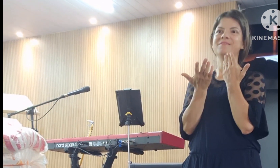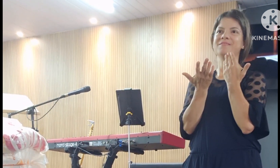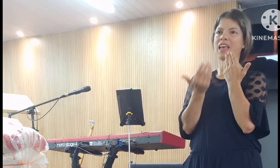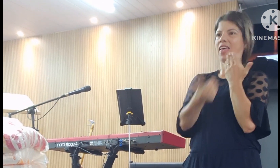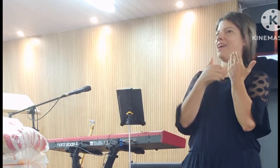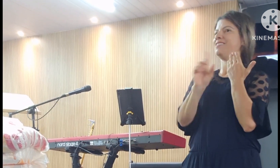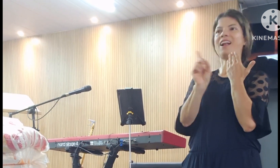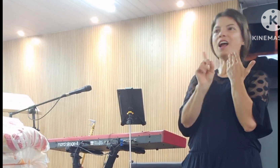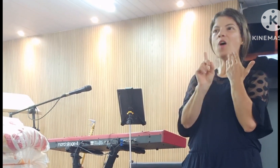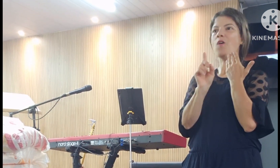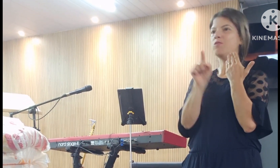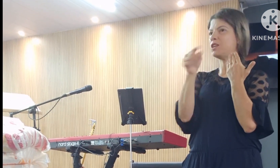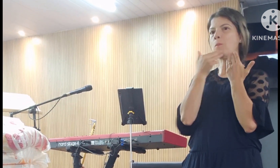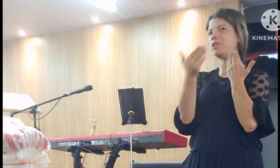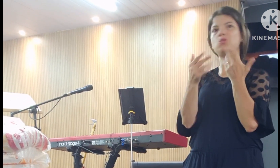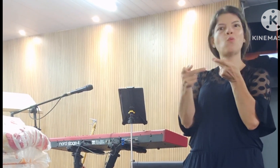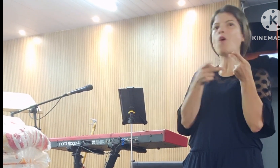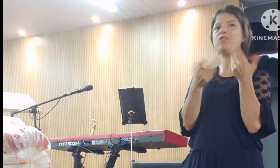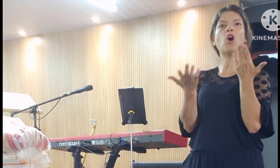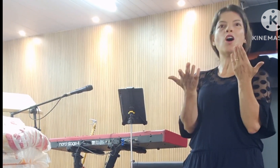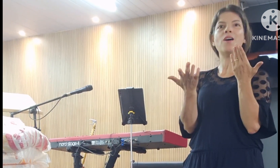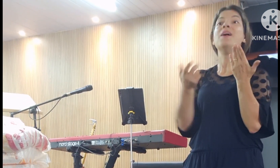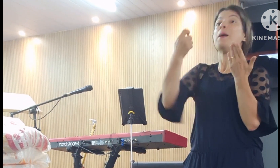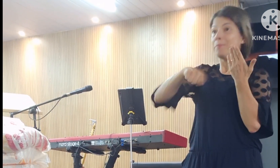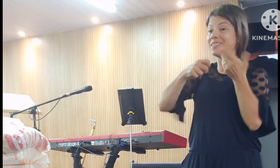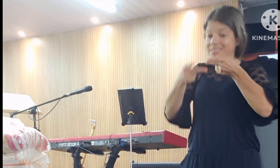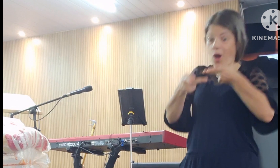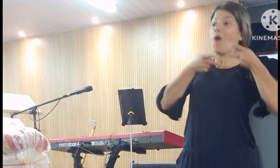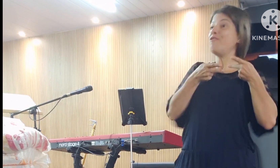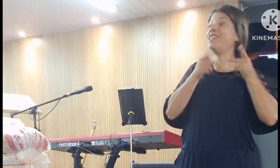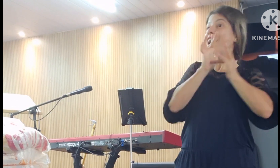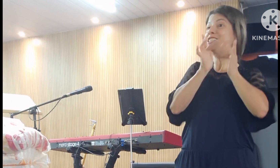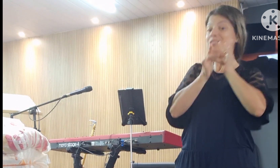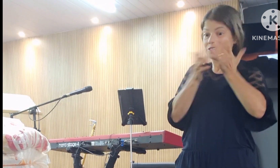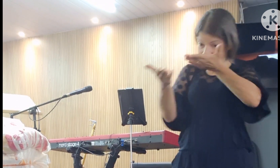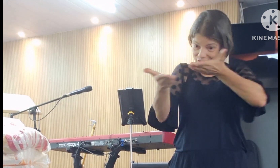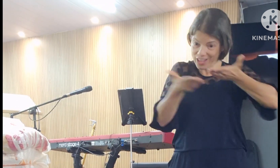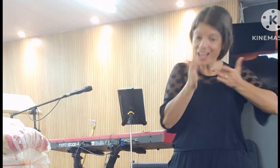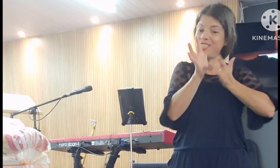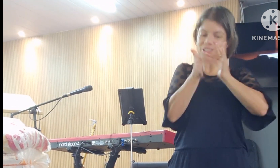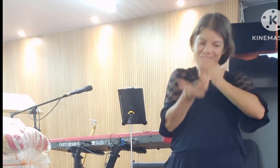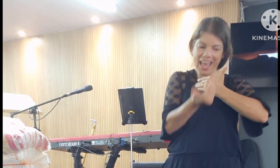minha gente falava assim: quando eu aceitei Jesus eu chorei.